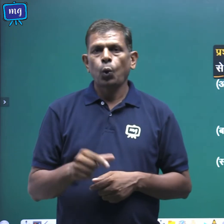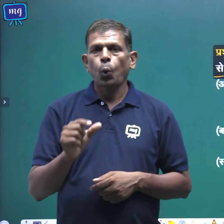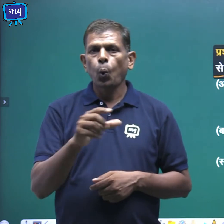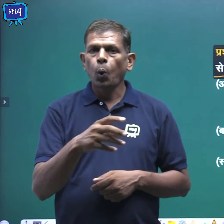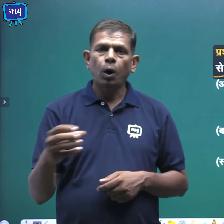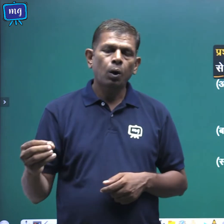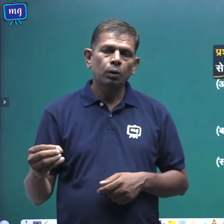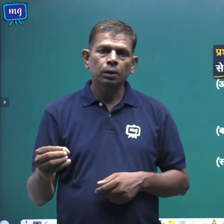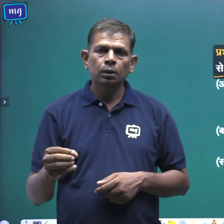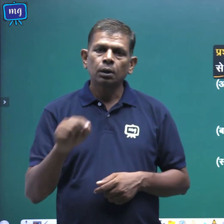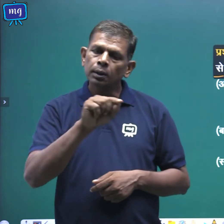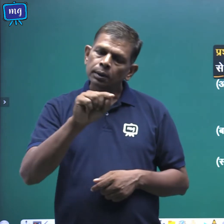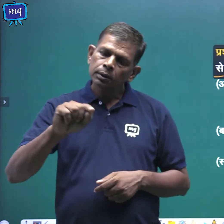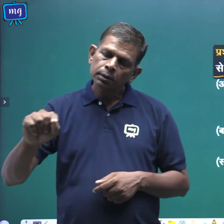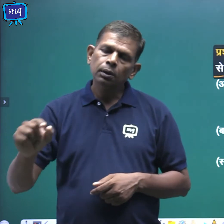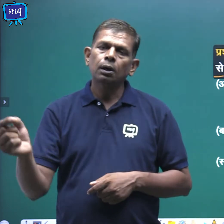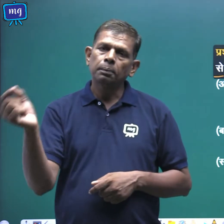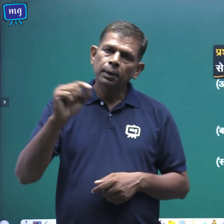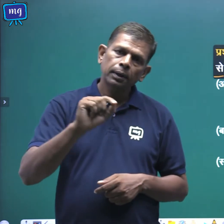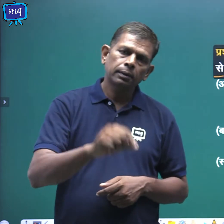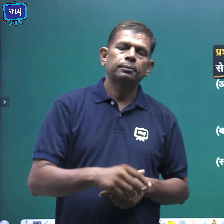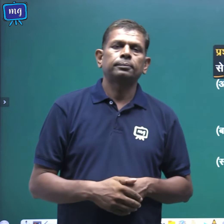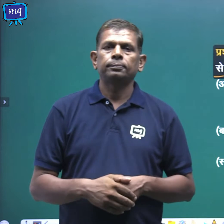और रिक्त स्थान भरने हैं।